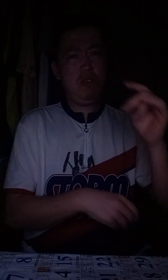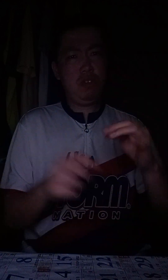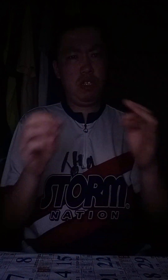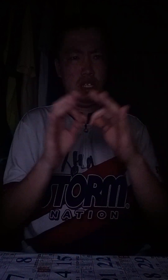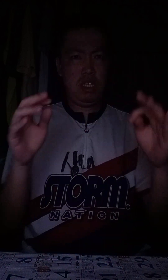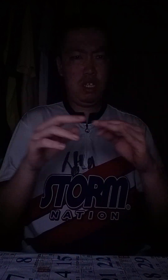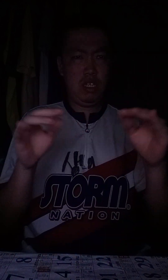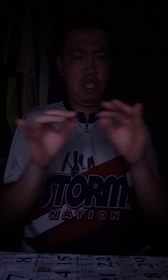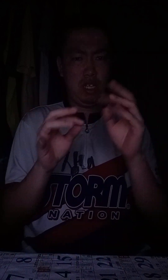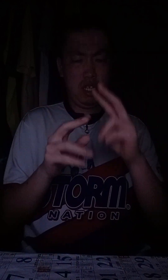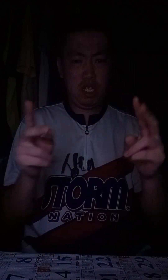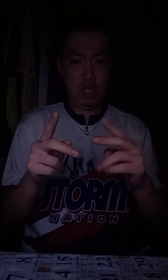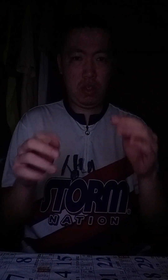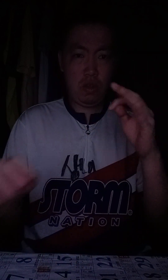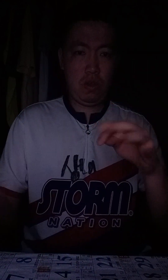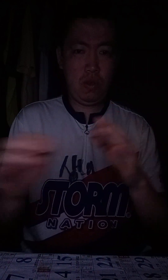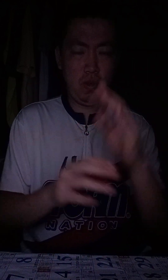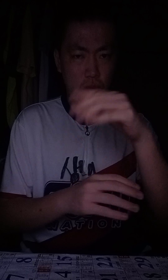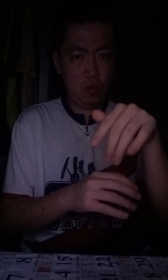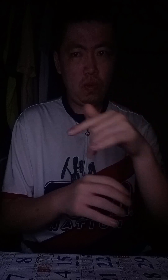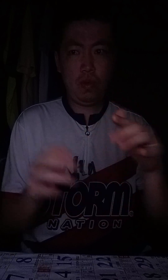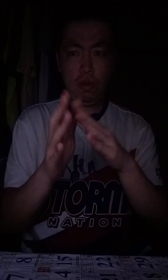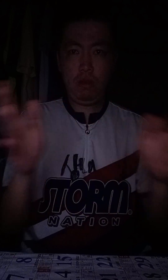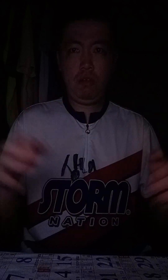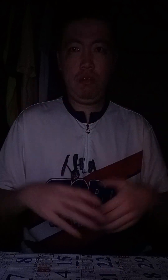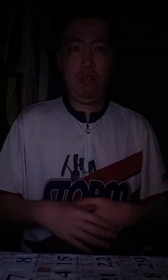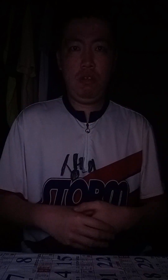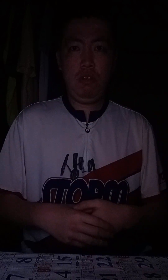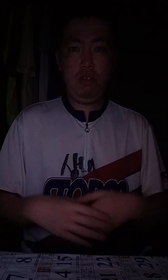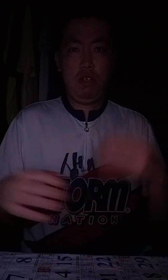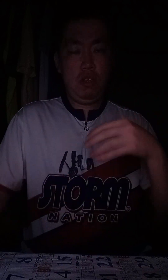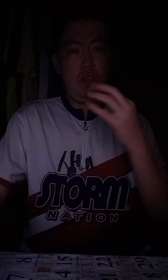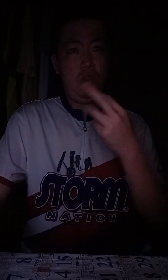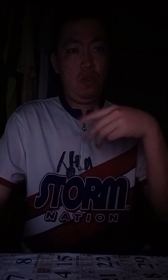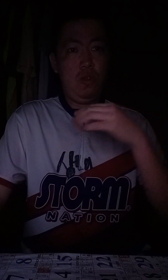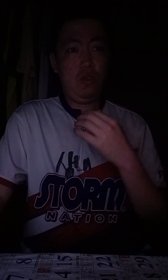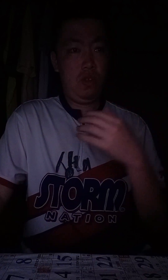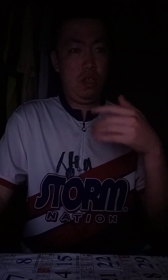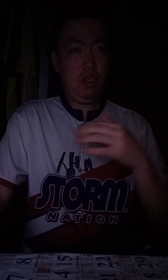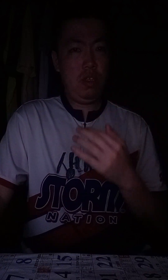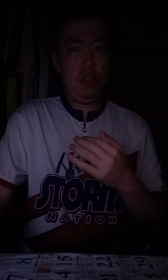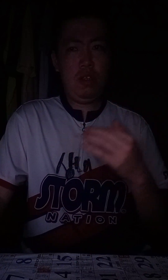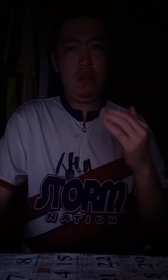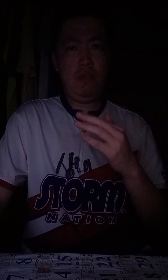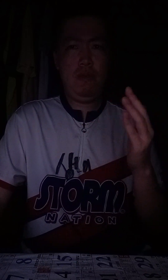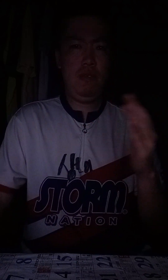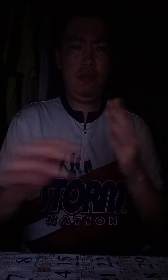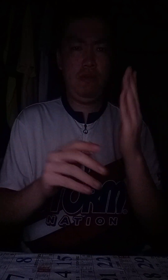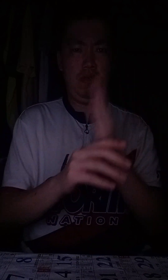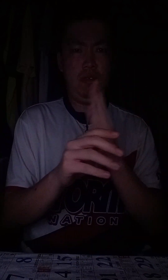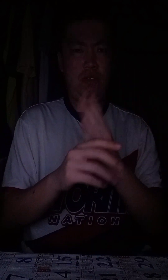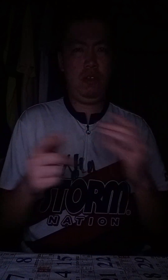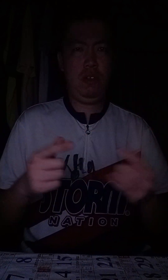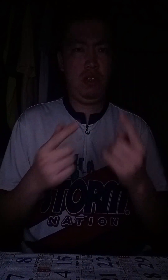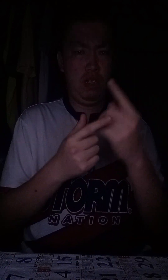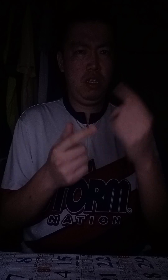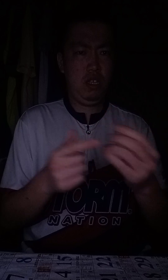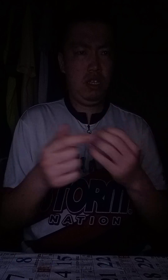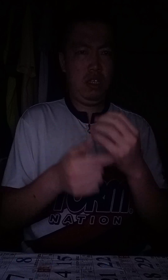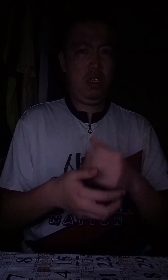가운데가 2cm 이상 벌어져야 합니다. 이 정도 두께가 낀 게 아니면 작동하지 않는다는 얘기입니다.